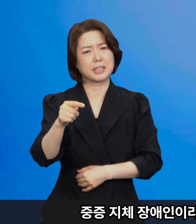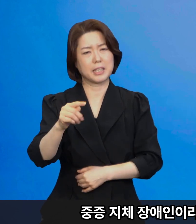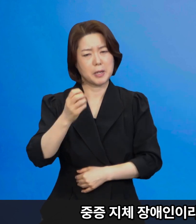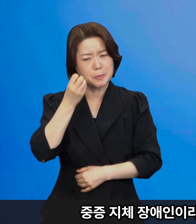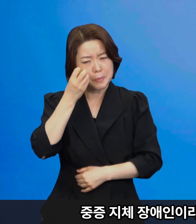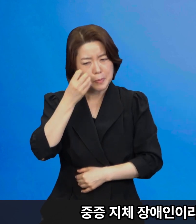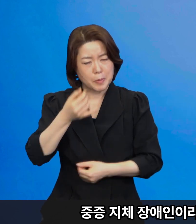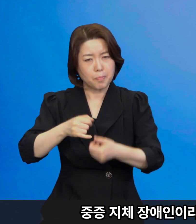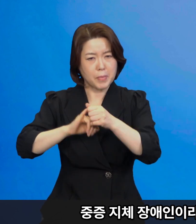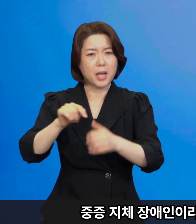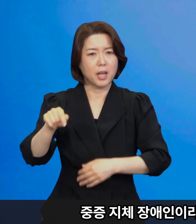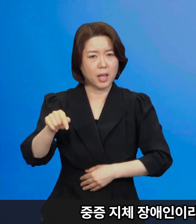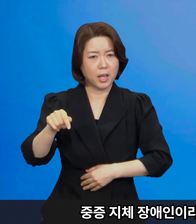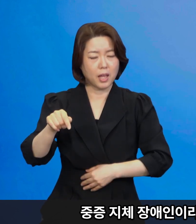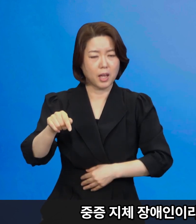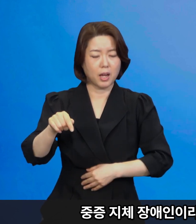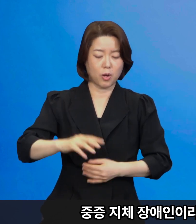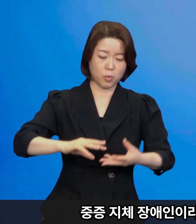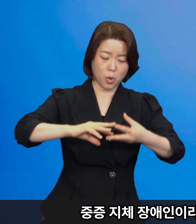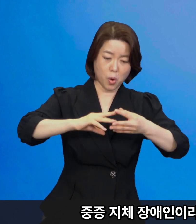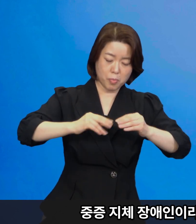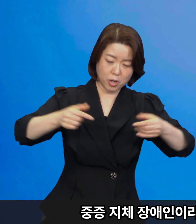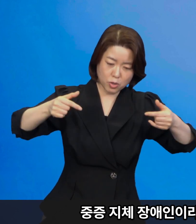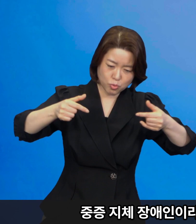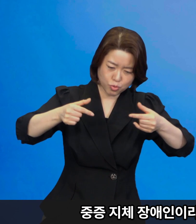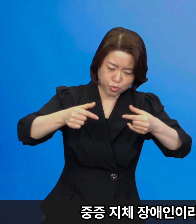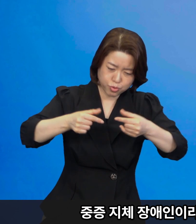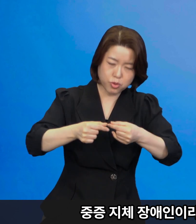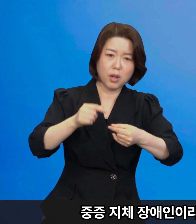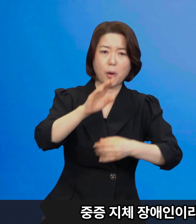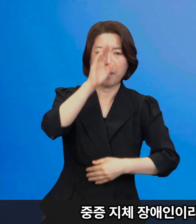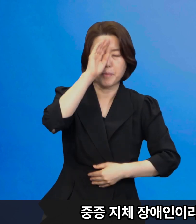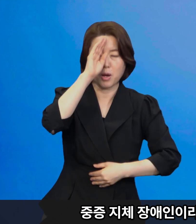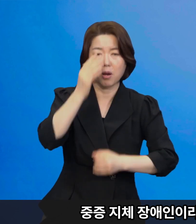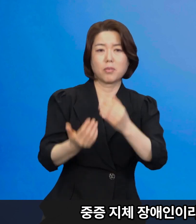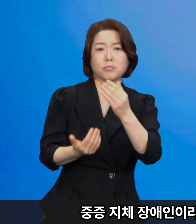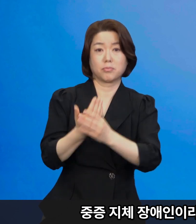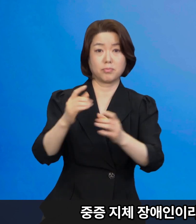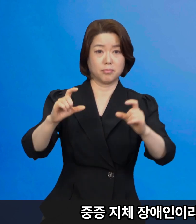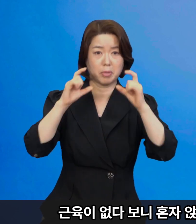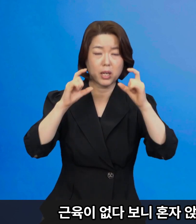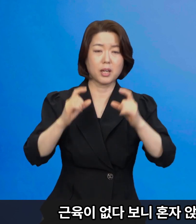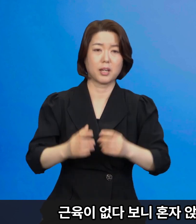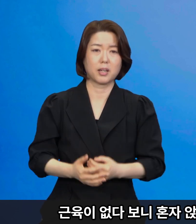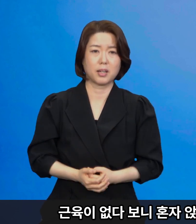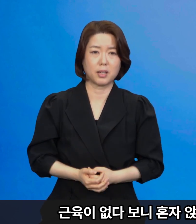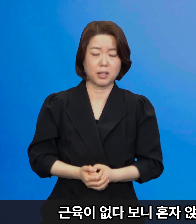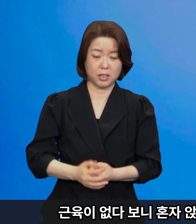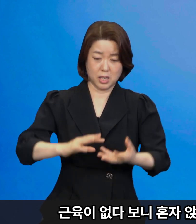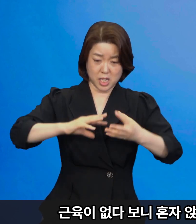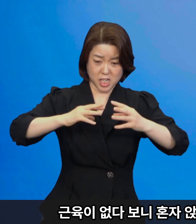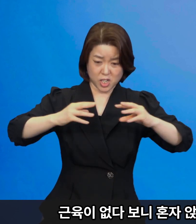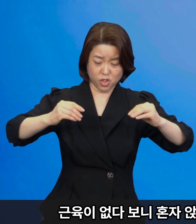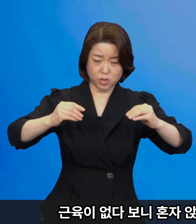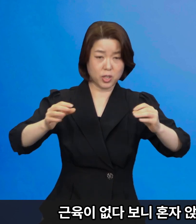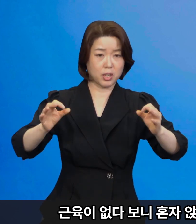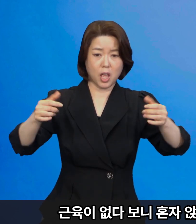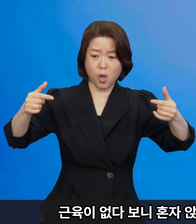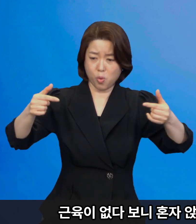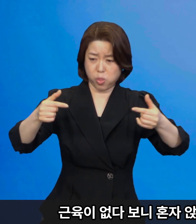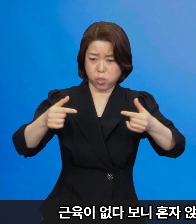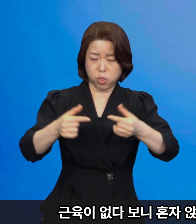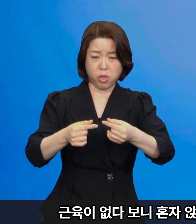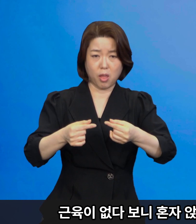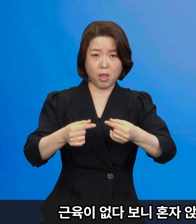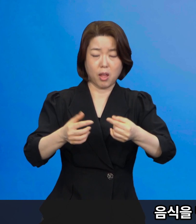되었고 중증 지체 장애인이라는 판단을 받게 되었습니다. 근육이 없다 보니 혼자 앉거나